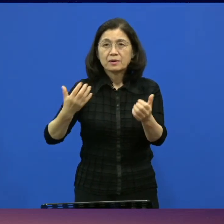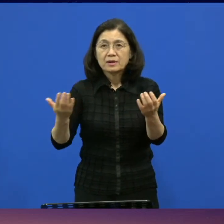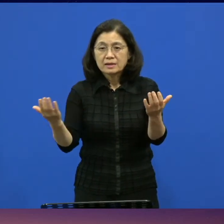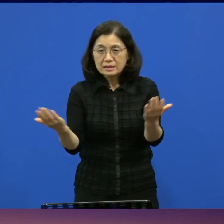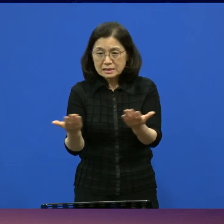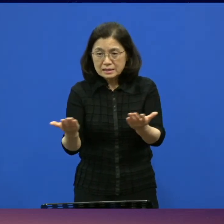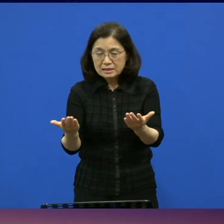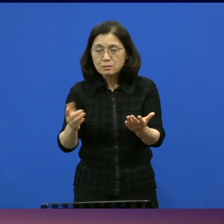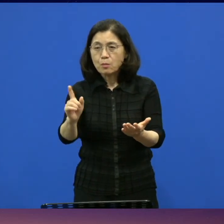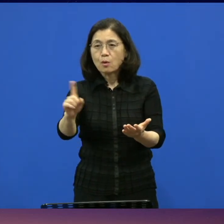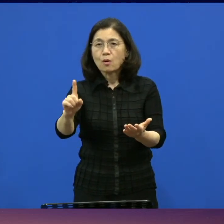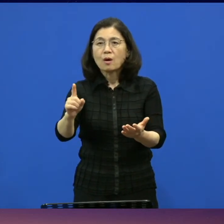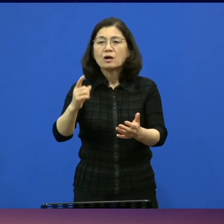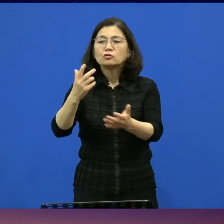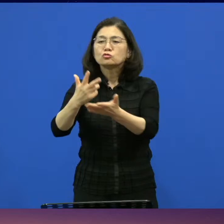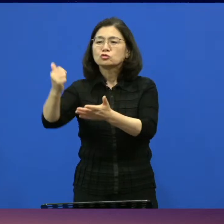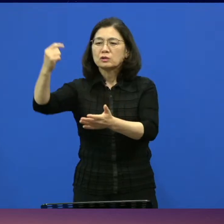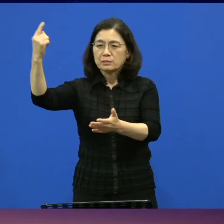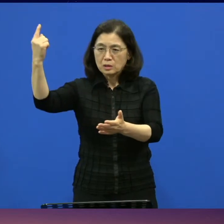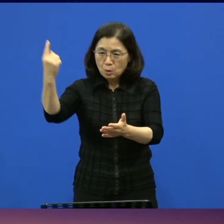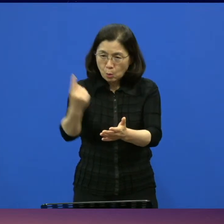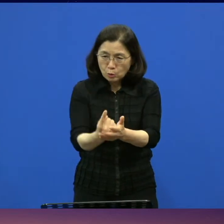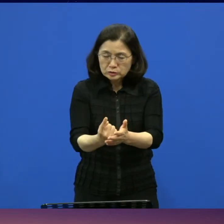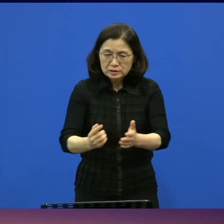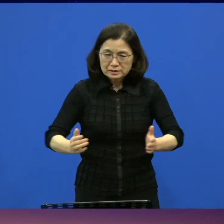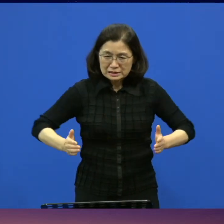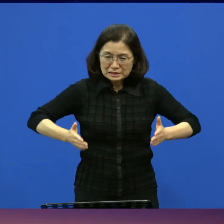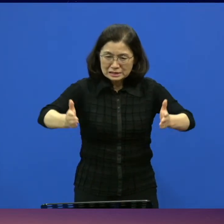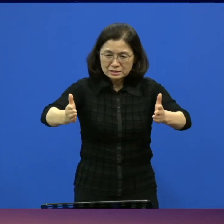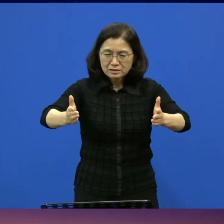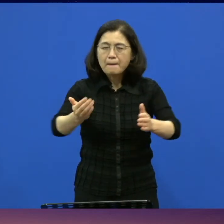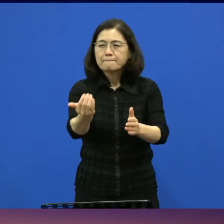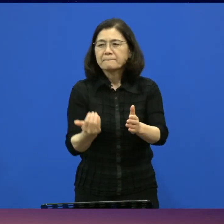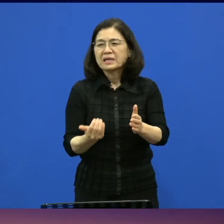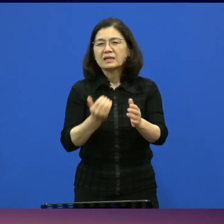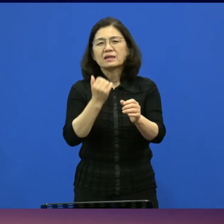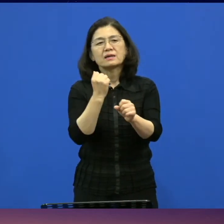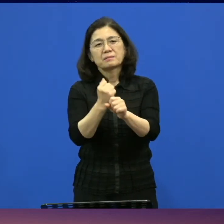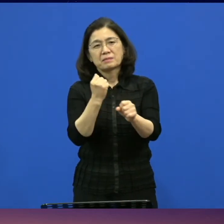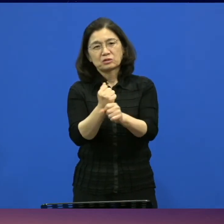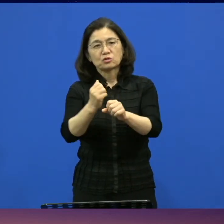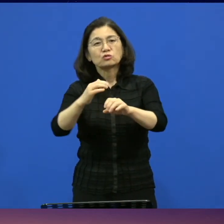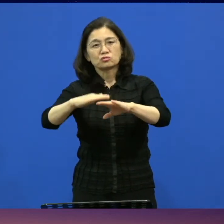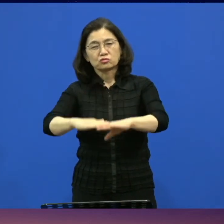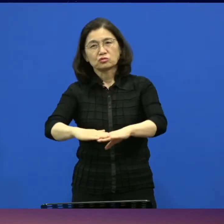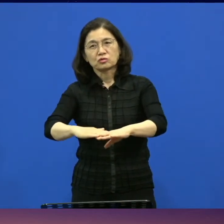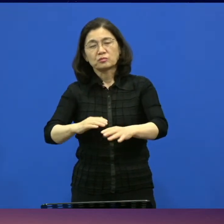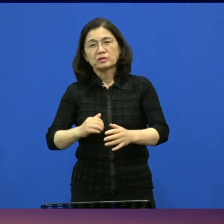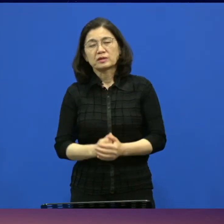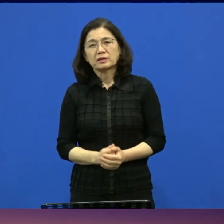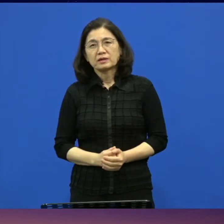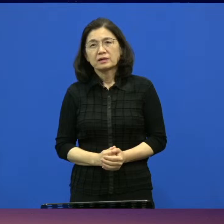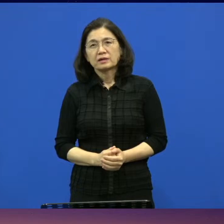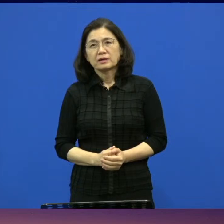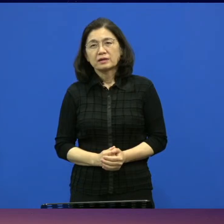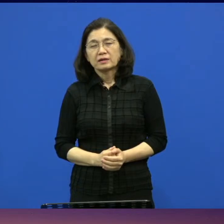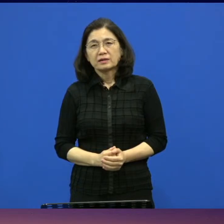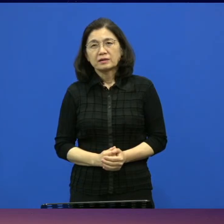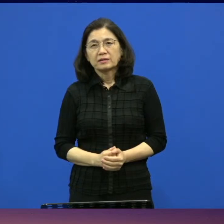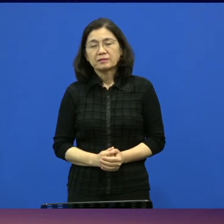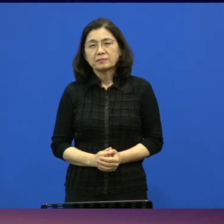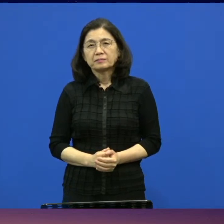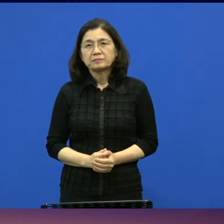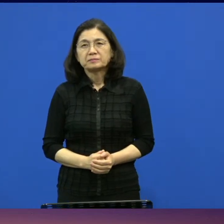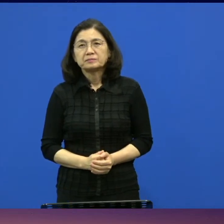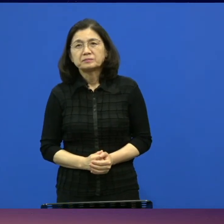길을 예비하는 것이다. 자, 그 이사야의 역할이 바로 오늘 본문에서는 이렇게 나오고